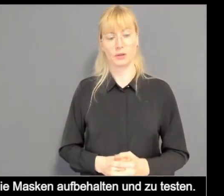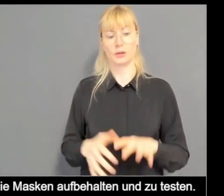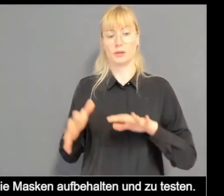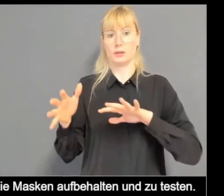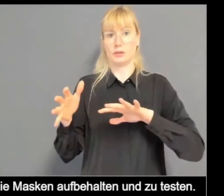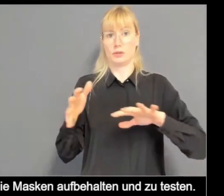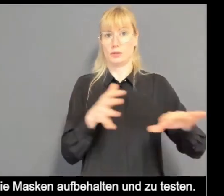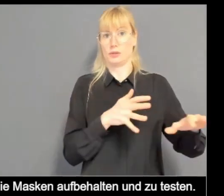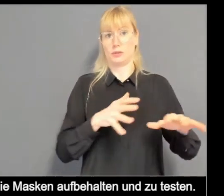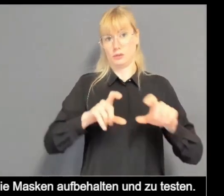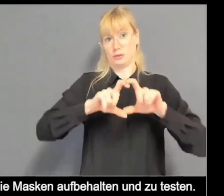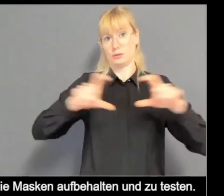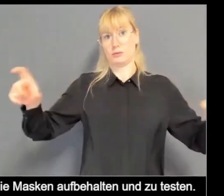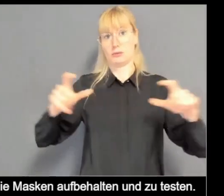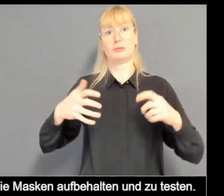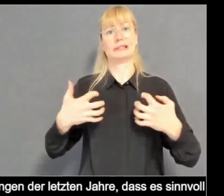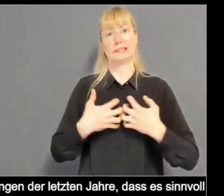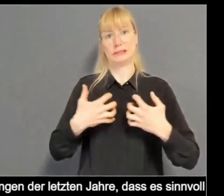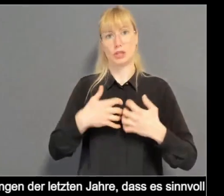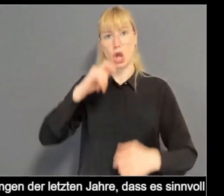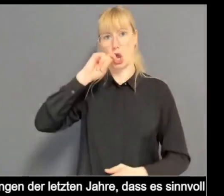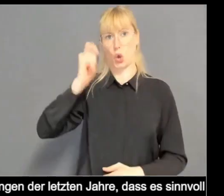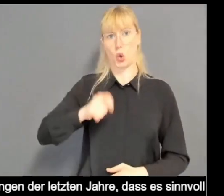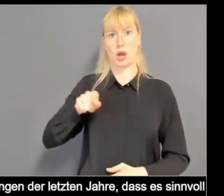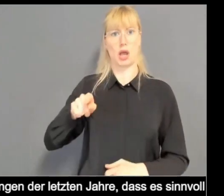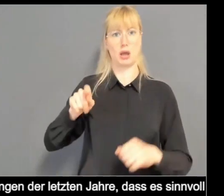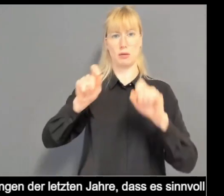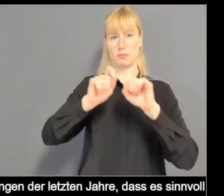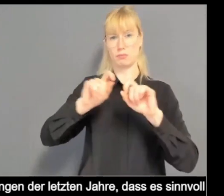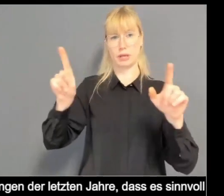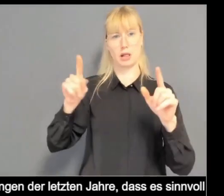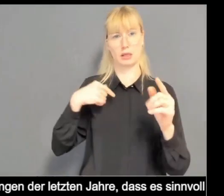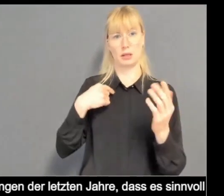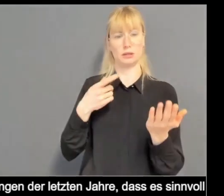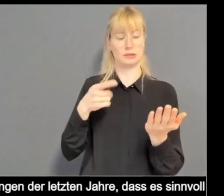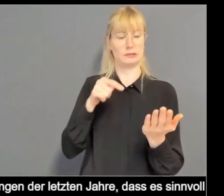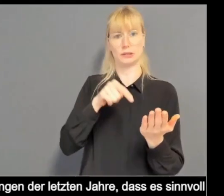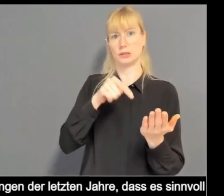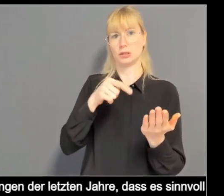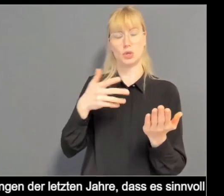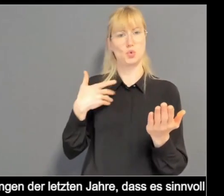Ukraine-Konflikt, ich will es noch mal deutlich machen, dass die Bilder, die uns erreichen aus der Ukraine,